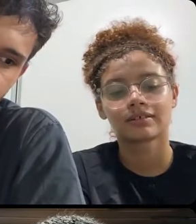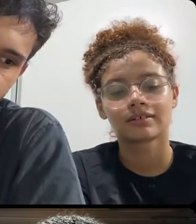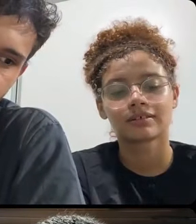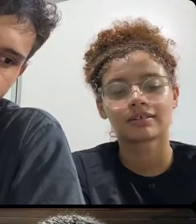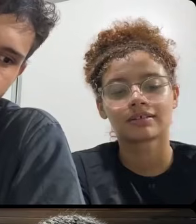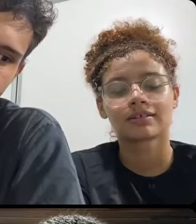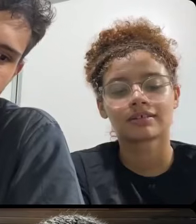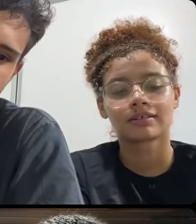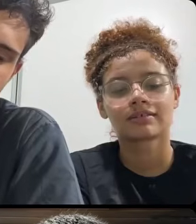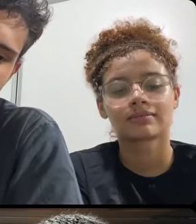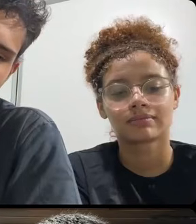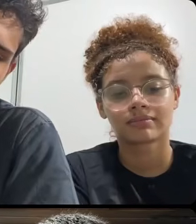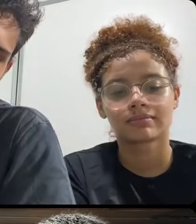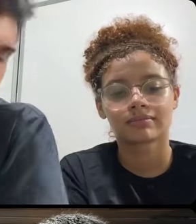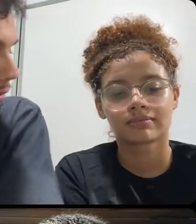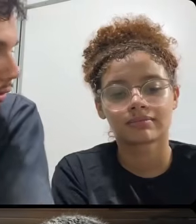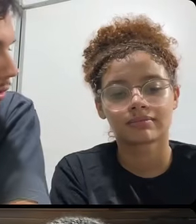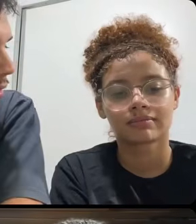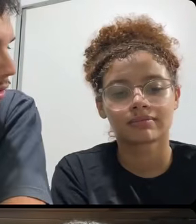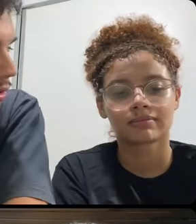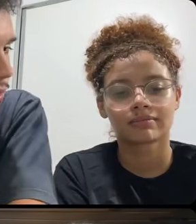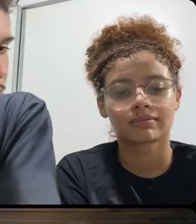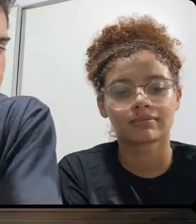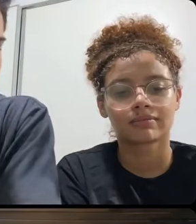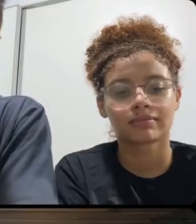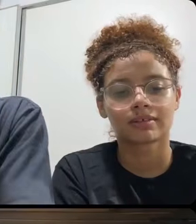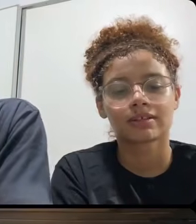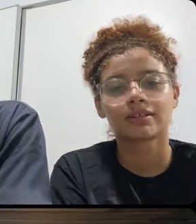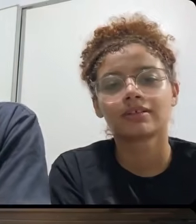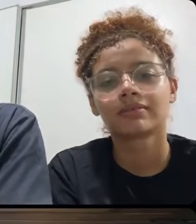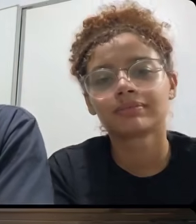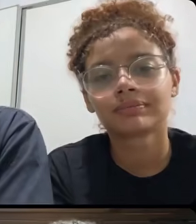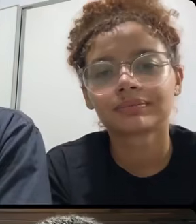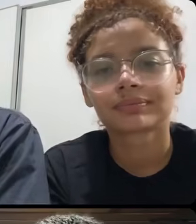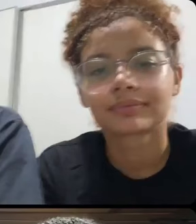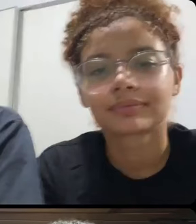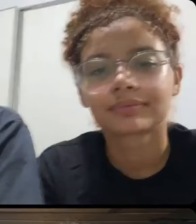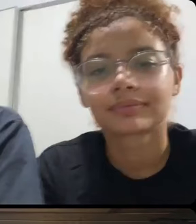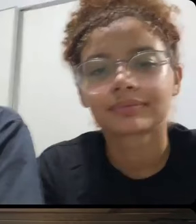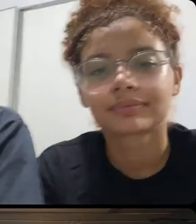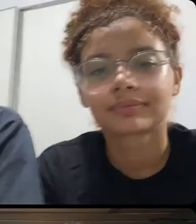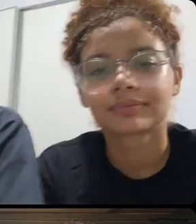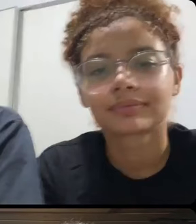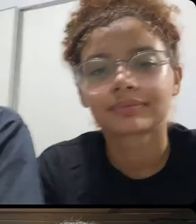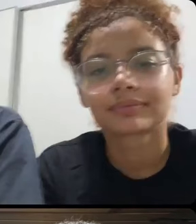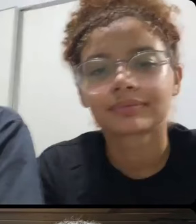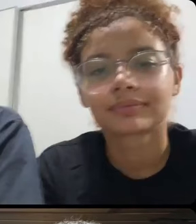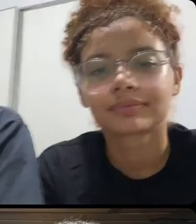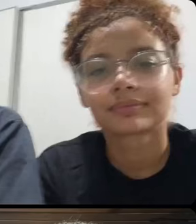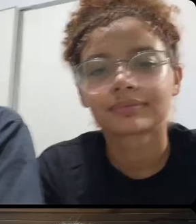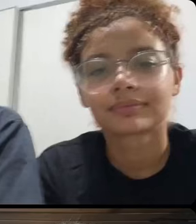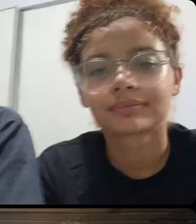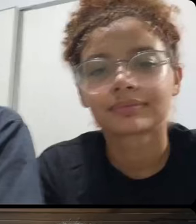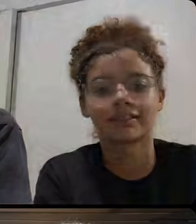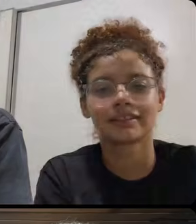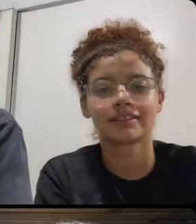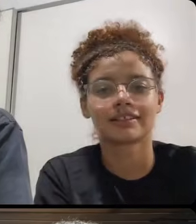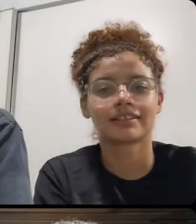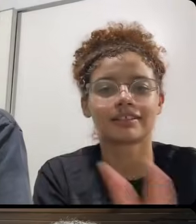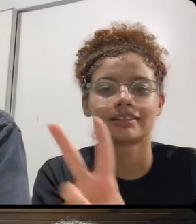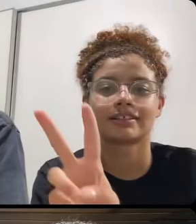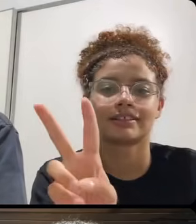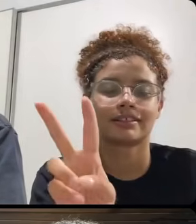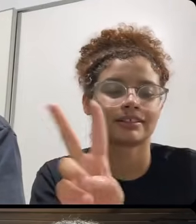sabe? Amém. Quanto por cento de bateria tem? Só para saber. Vai. Olha rapidinho,